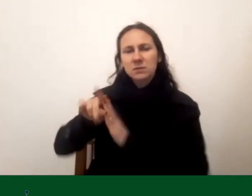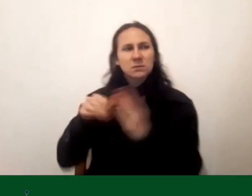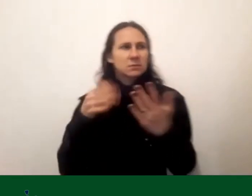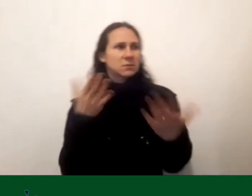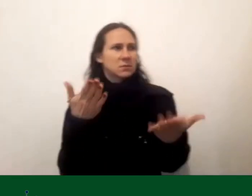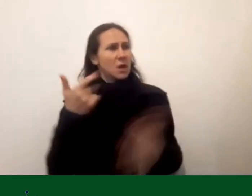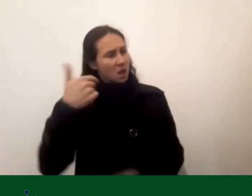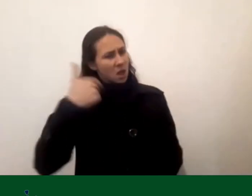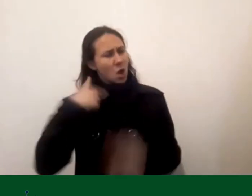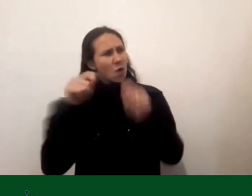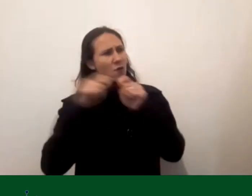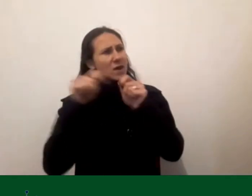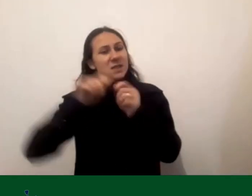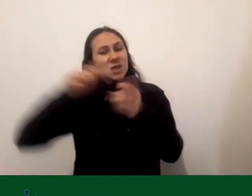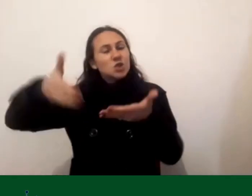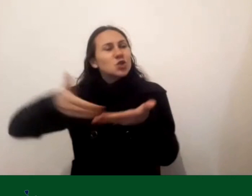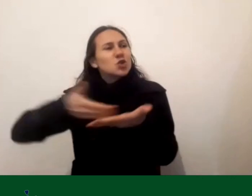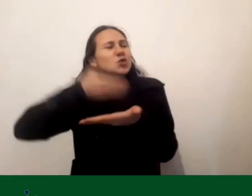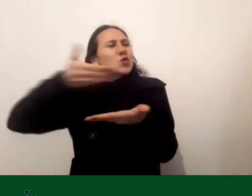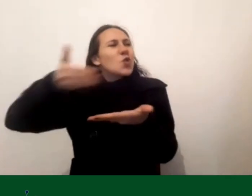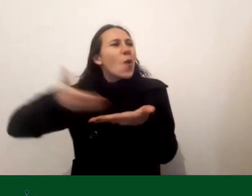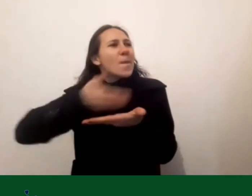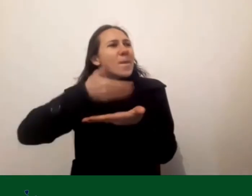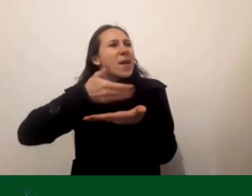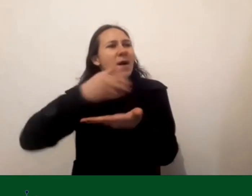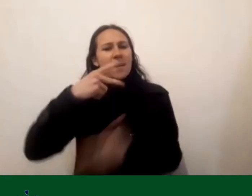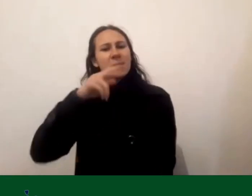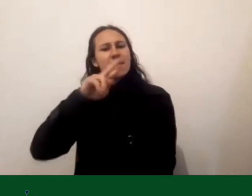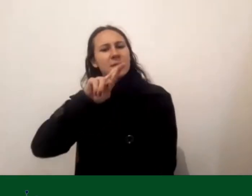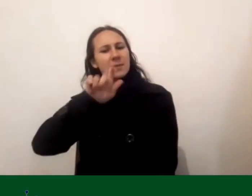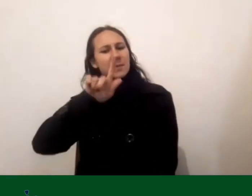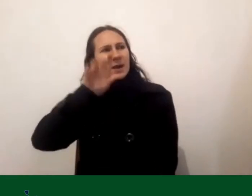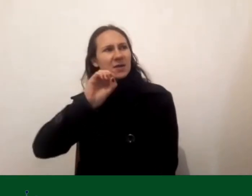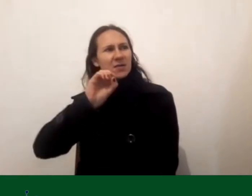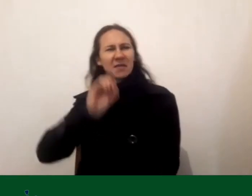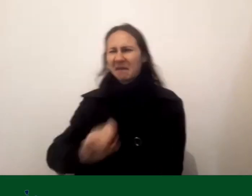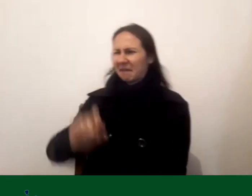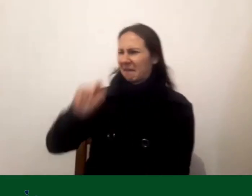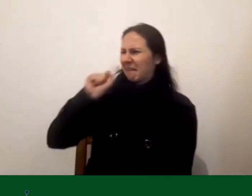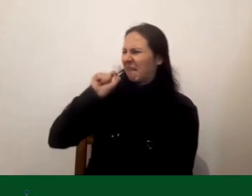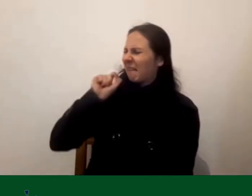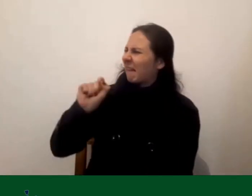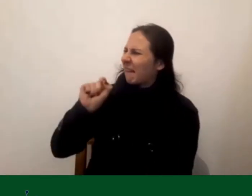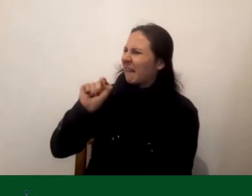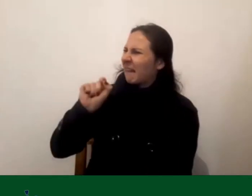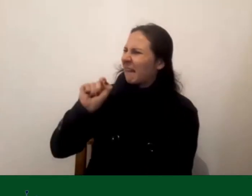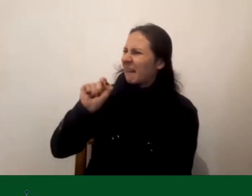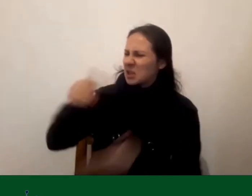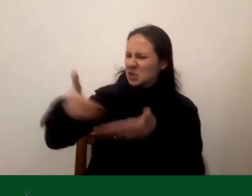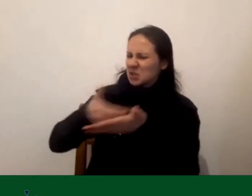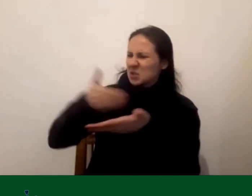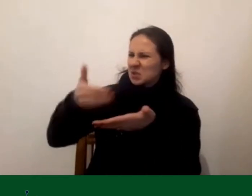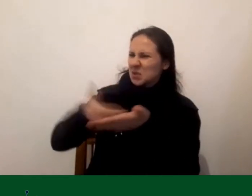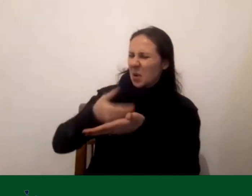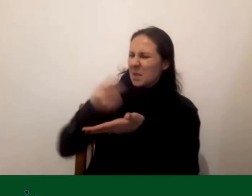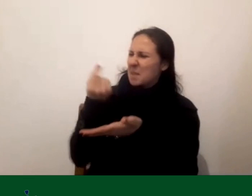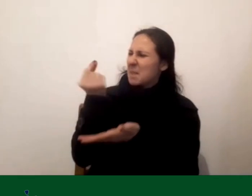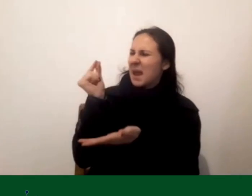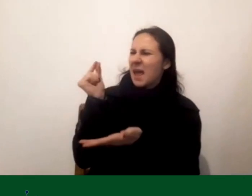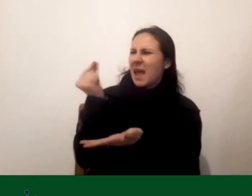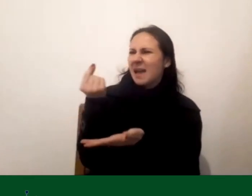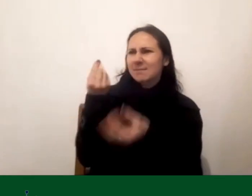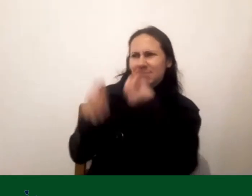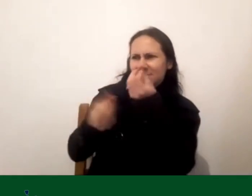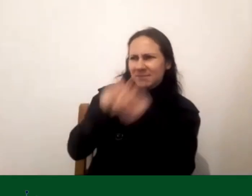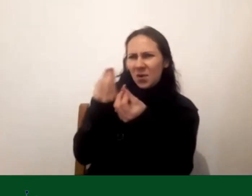uma sopa de prego." "Sopa de prego? Essa eu quero ver." E ficou